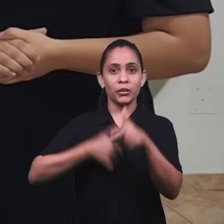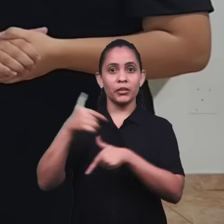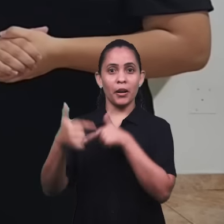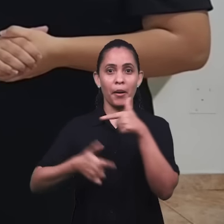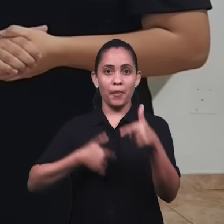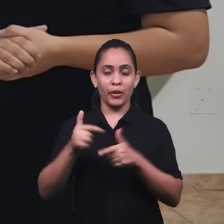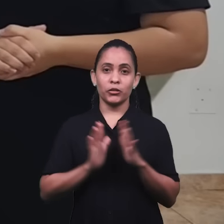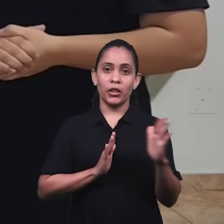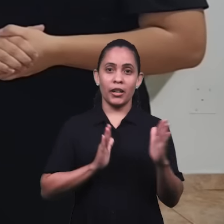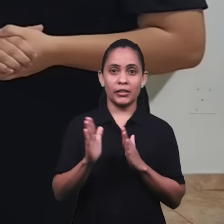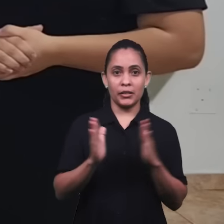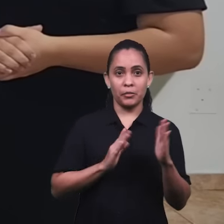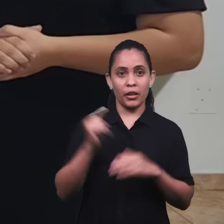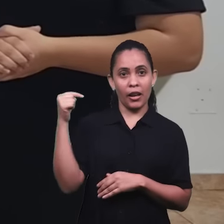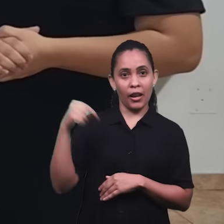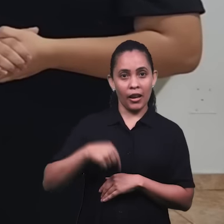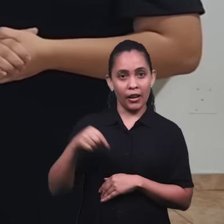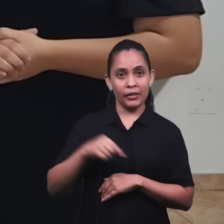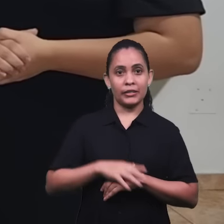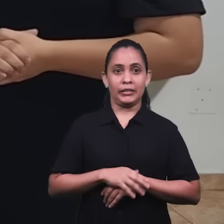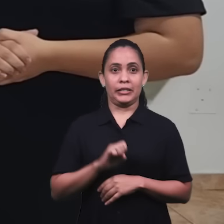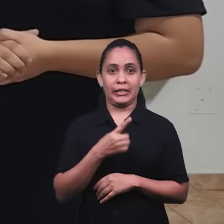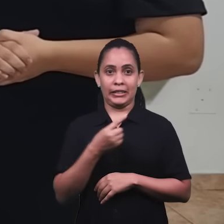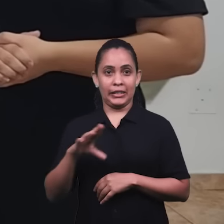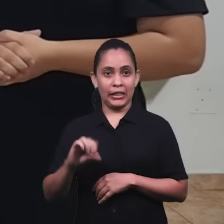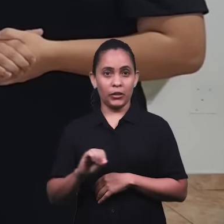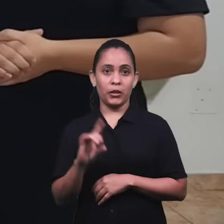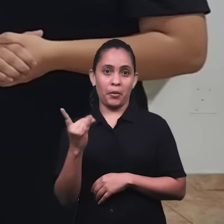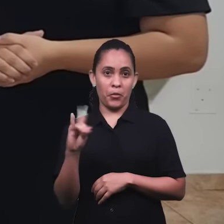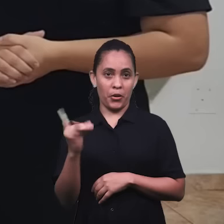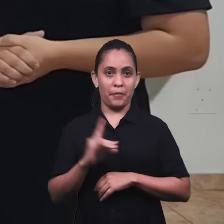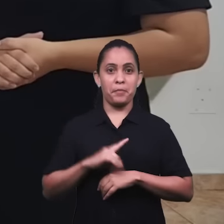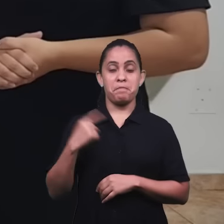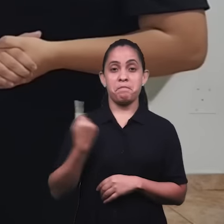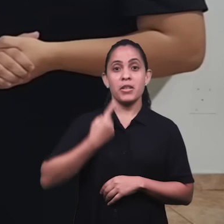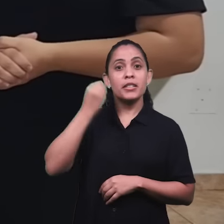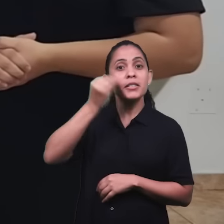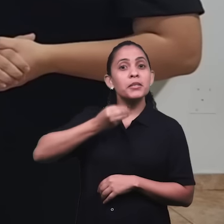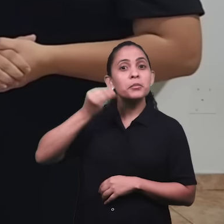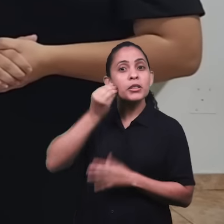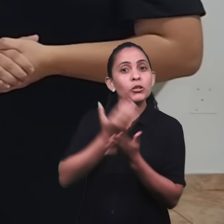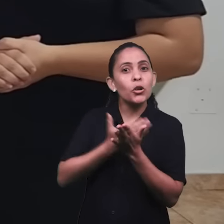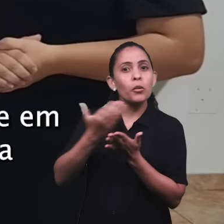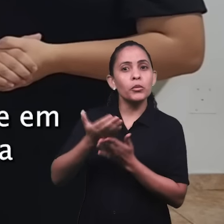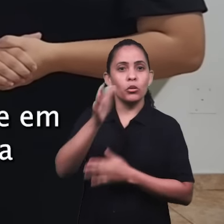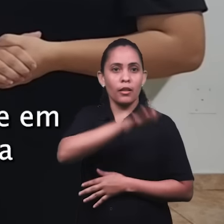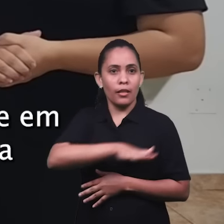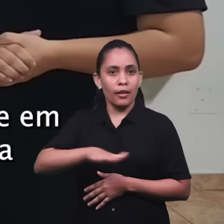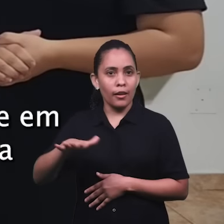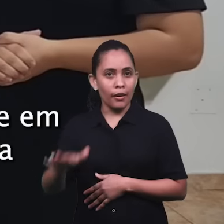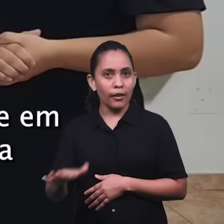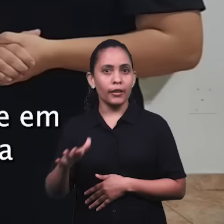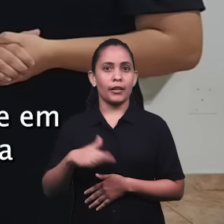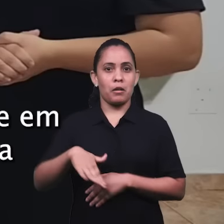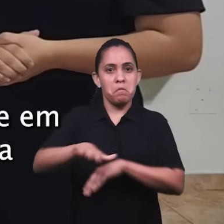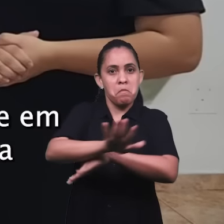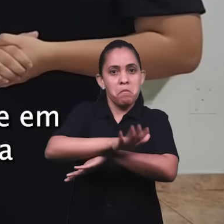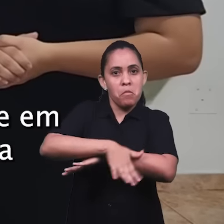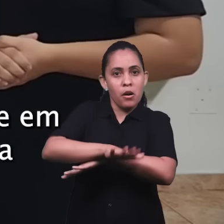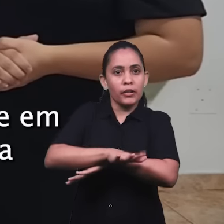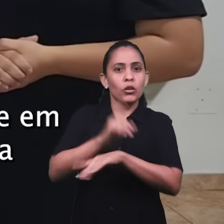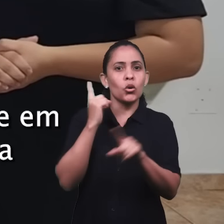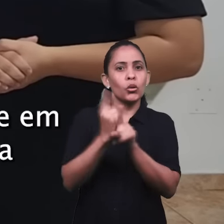quiero comentarles sobre el inicio del trabajo de asistencia al sordo aquí en Santa Cruz, Bolivia. Mi experiencia comenzó